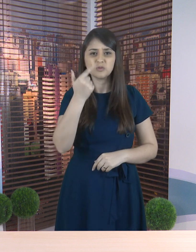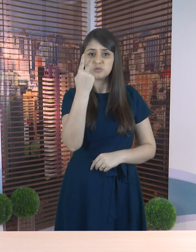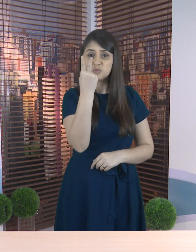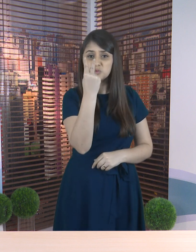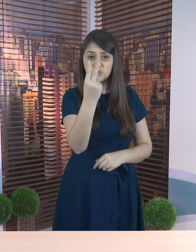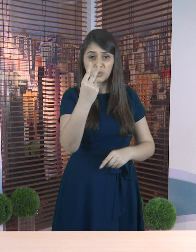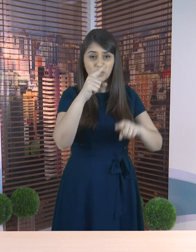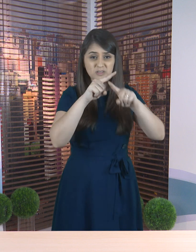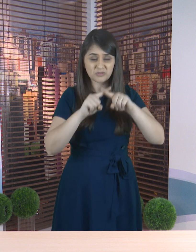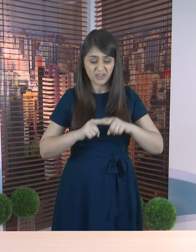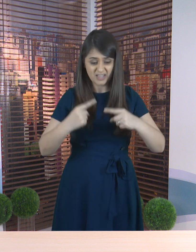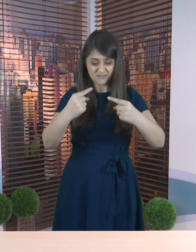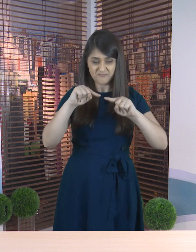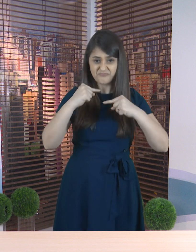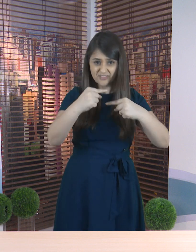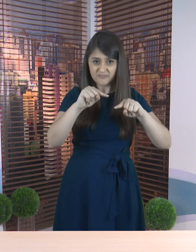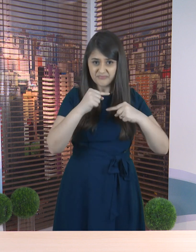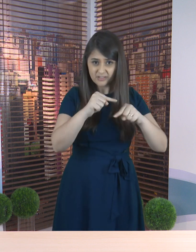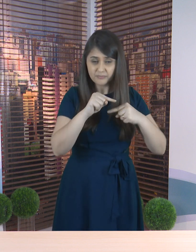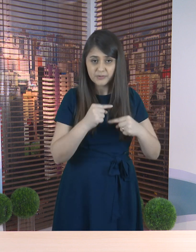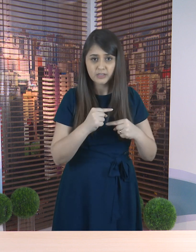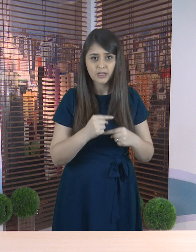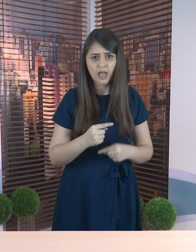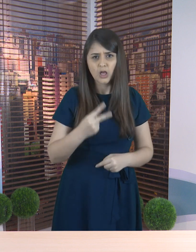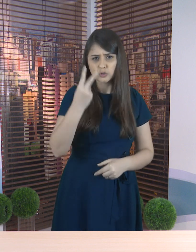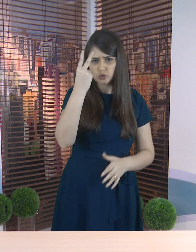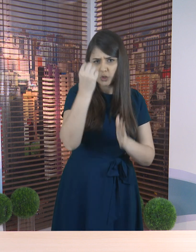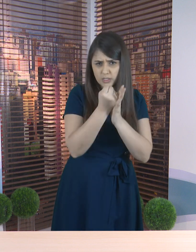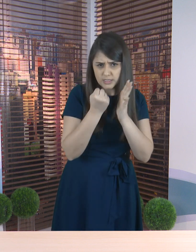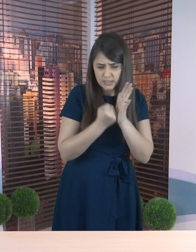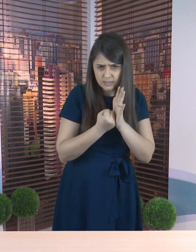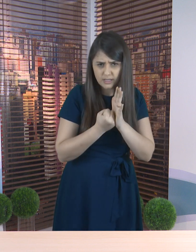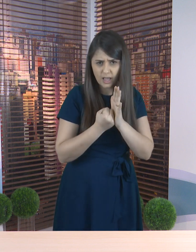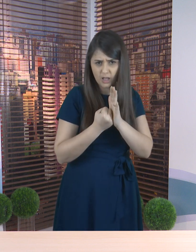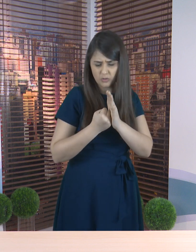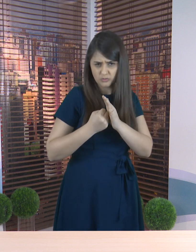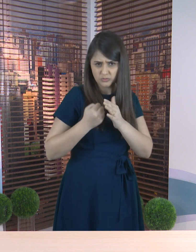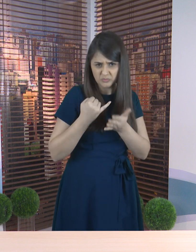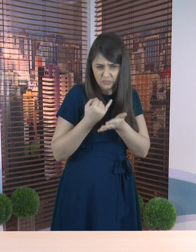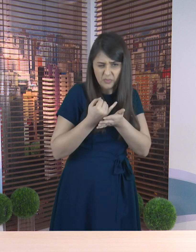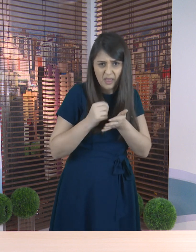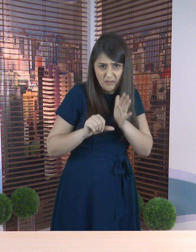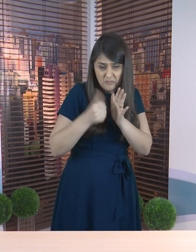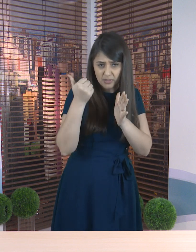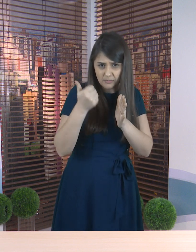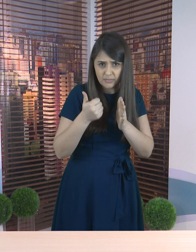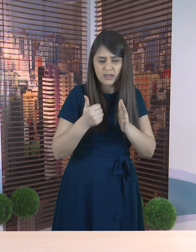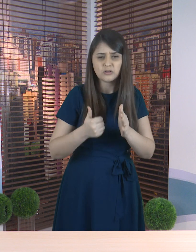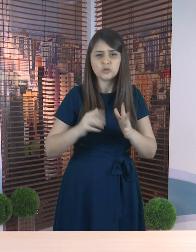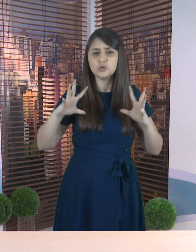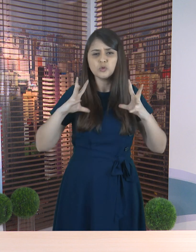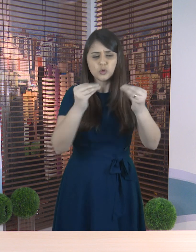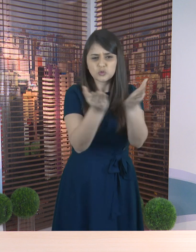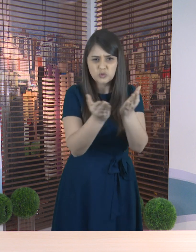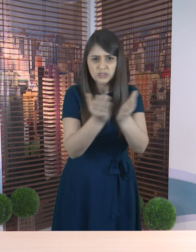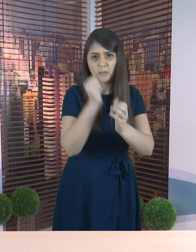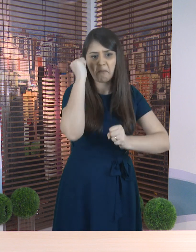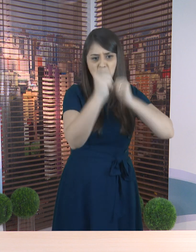perseguidos e mortos. O motivo? Uma vida consagrada a Deus e a seu reino. É por isso que,